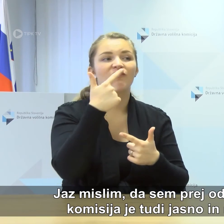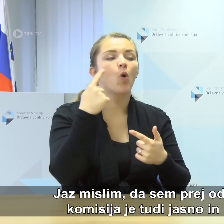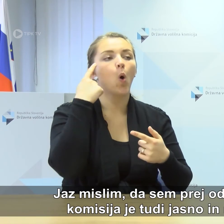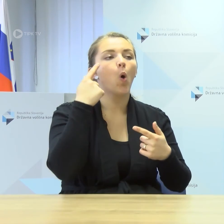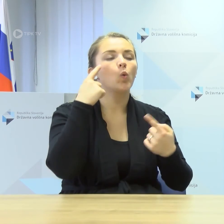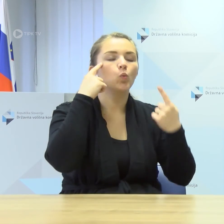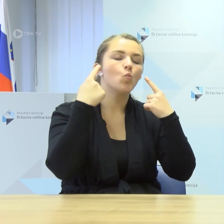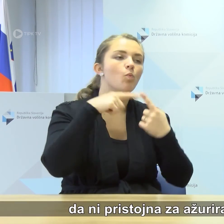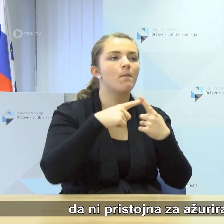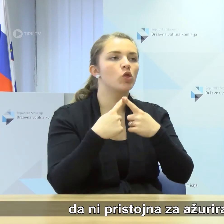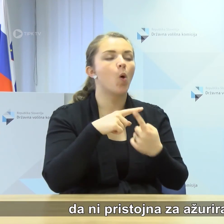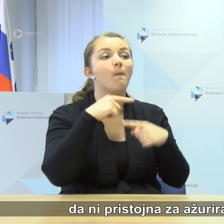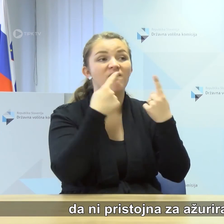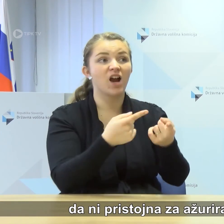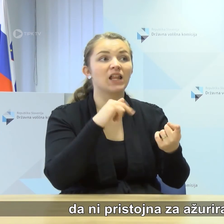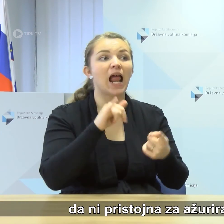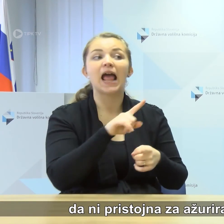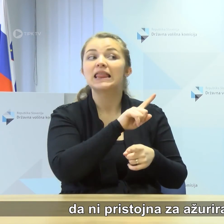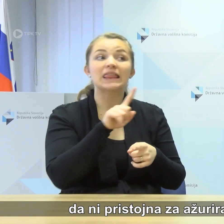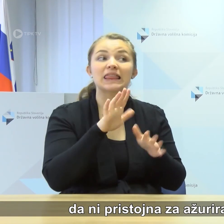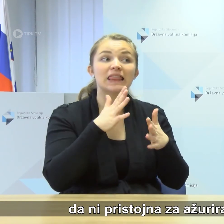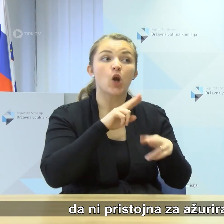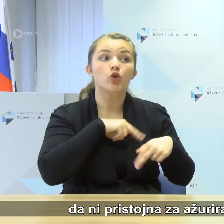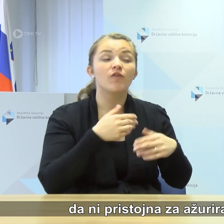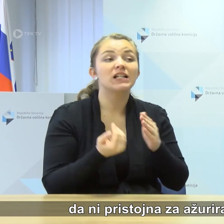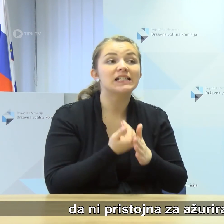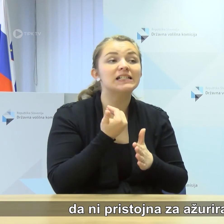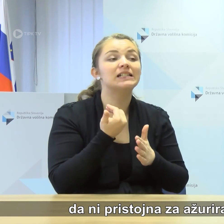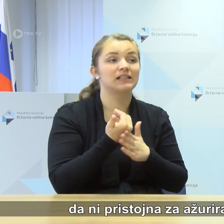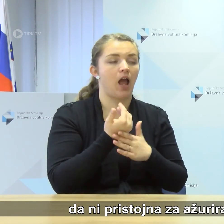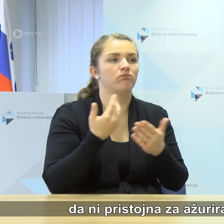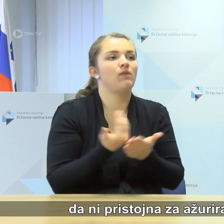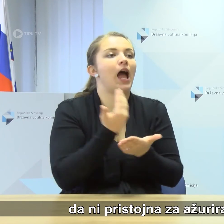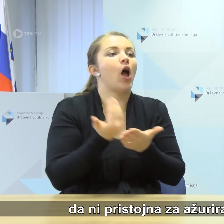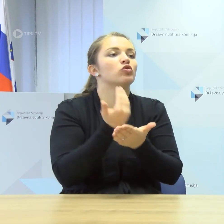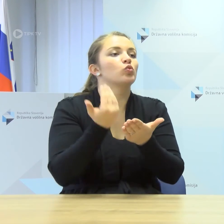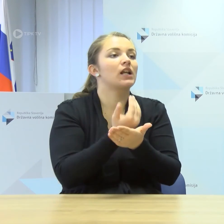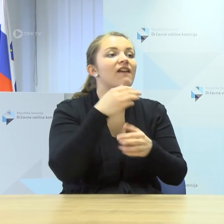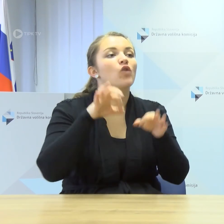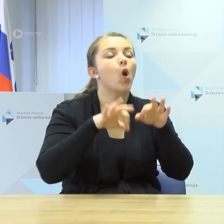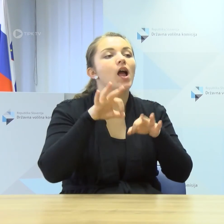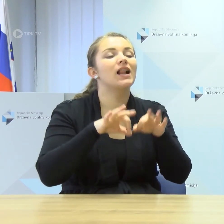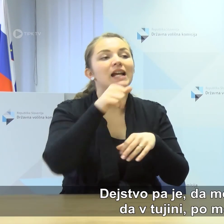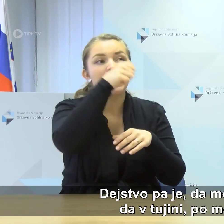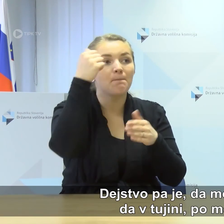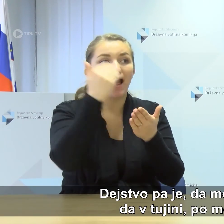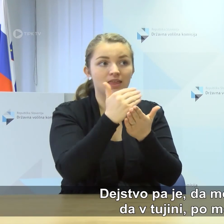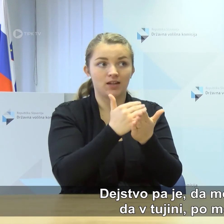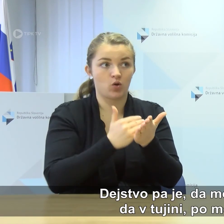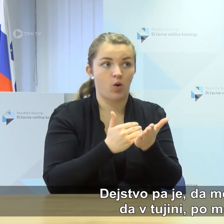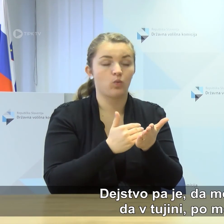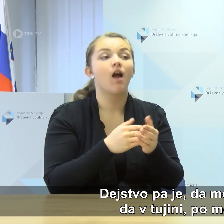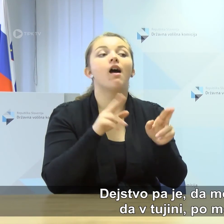ni pristojna za ažuriranje volilnih imenikov. Dejstvo pa je, da morate upoštevati,